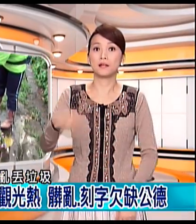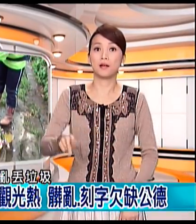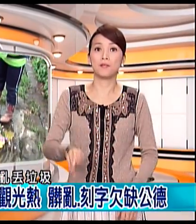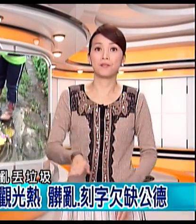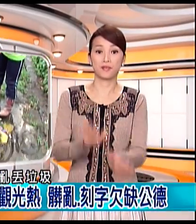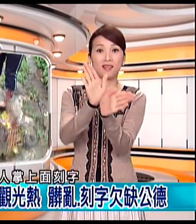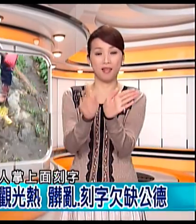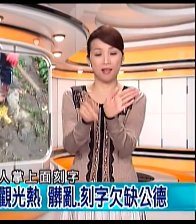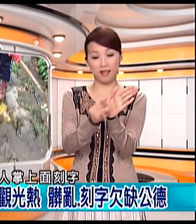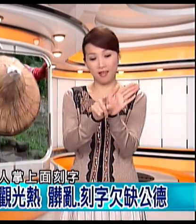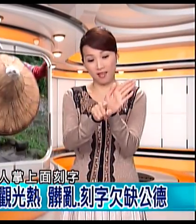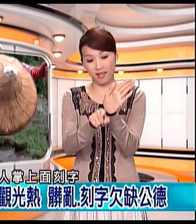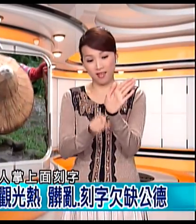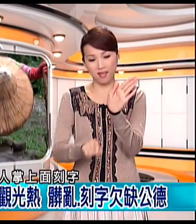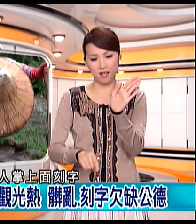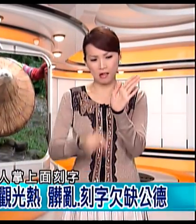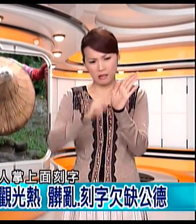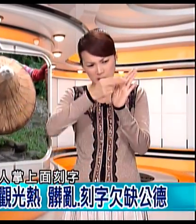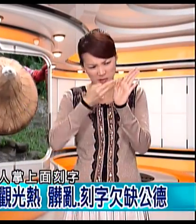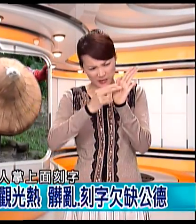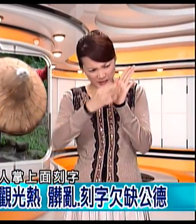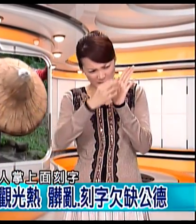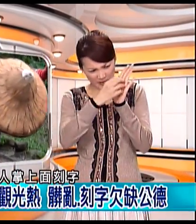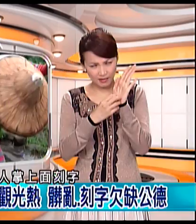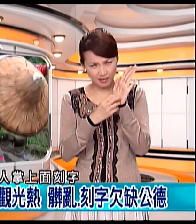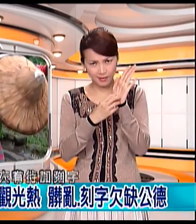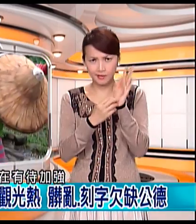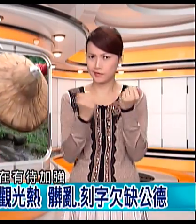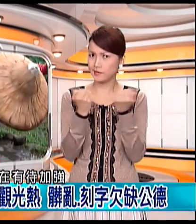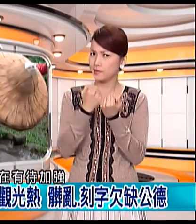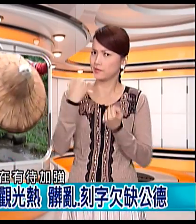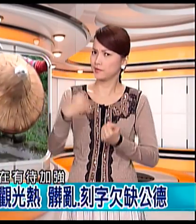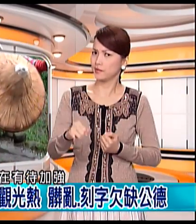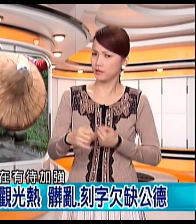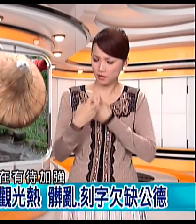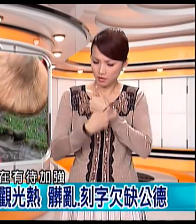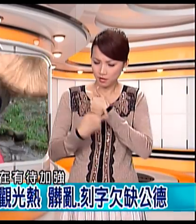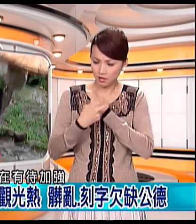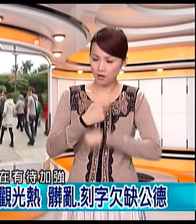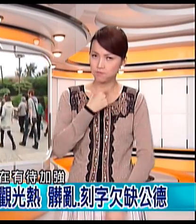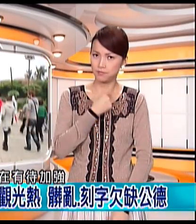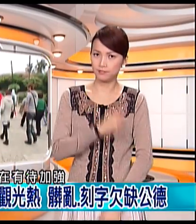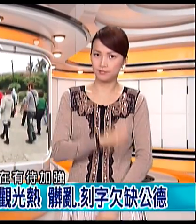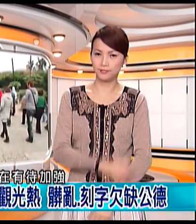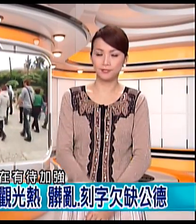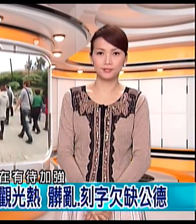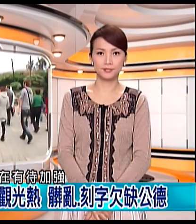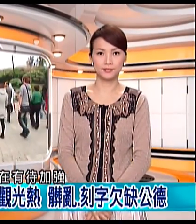圾，甚至在仙人掌上面刻字，公德心实在有待加强。